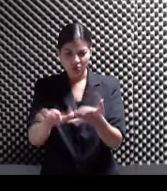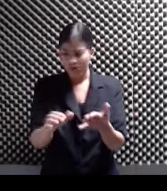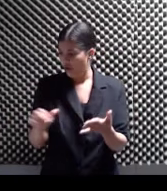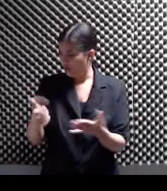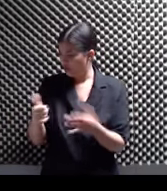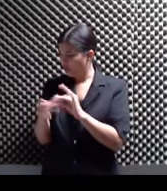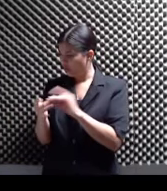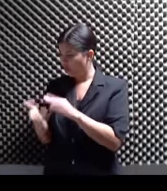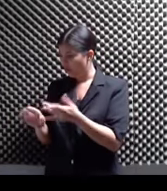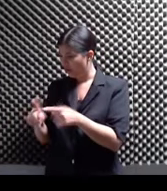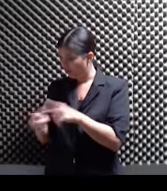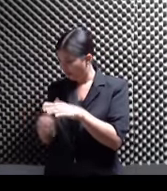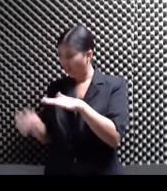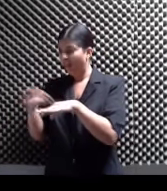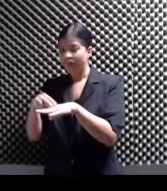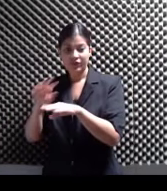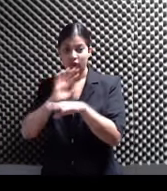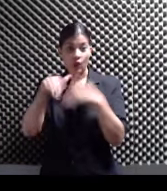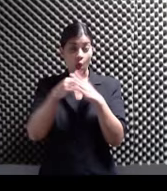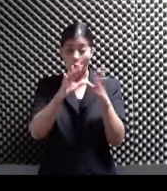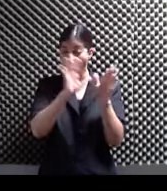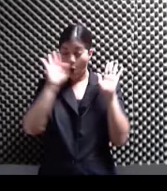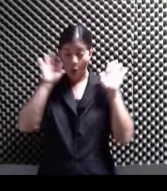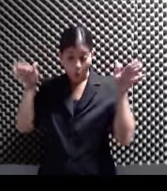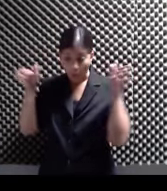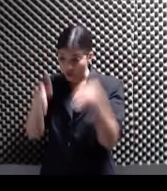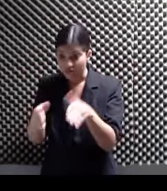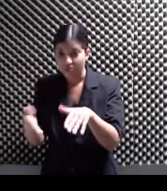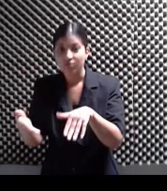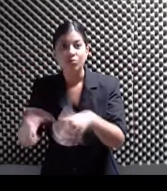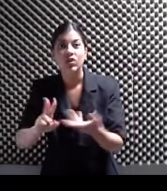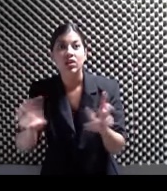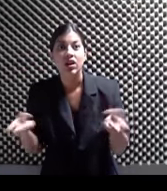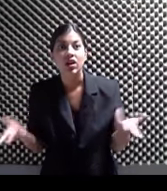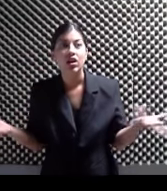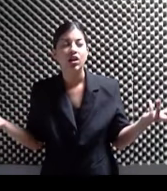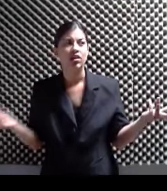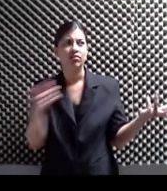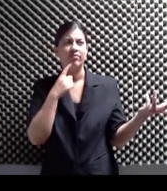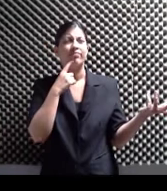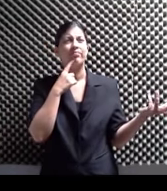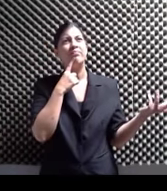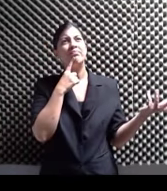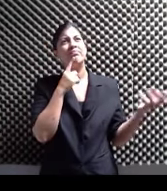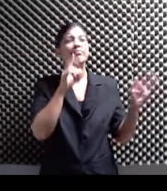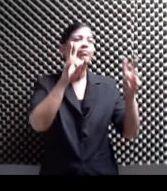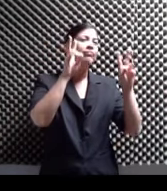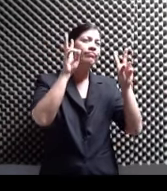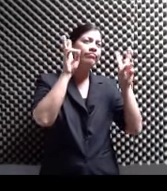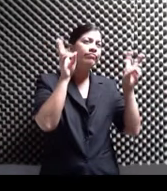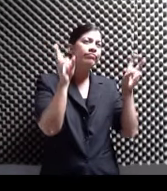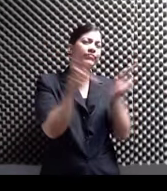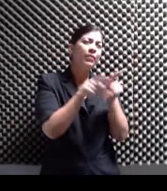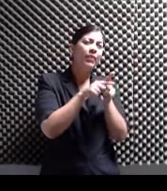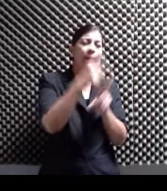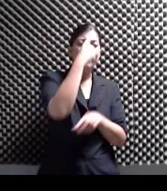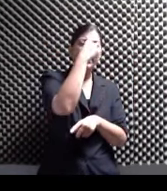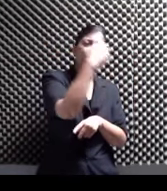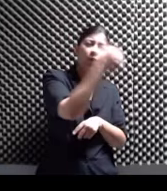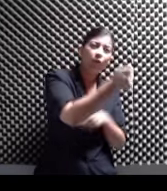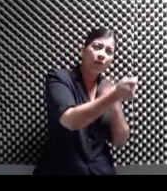resucita. Entonces, todo tenía que ver con muerte. Y cuando doy una segunda lectura, me doy cuenta que tiene que ver mucho con la memoria, con el miedo a ser olvidado tras la